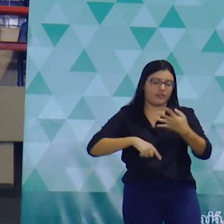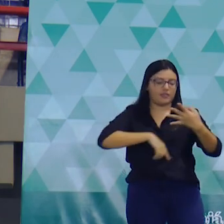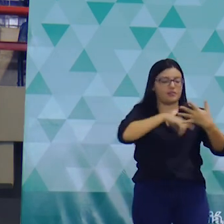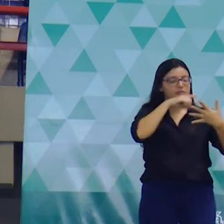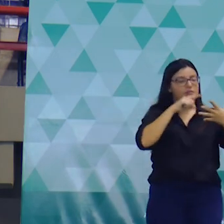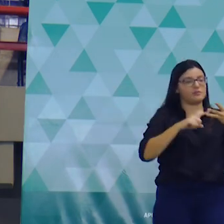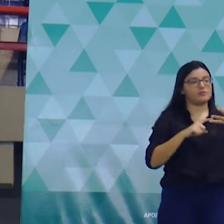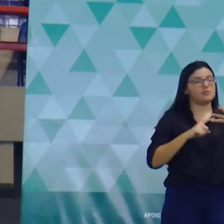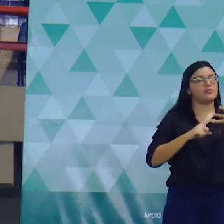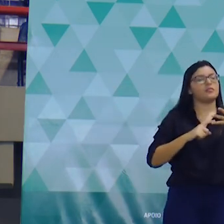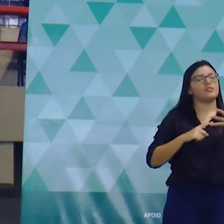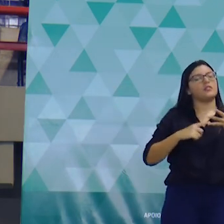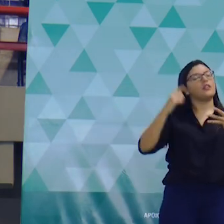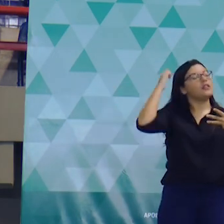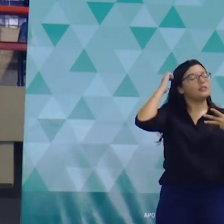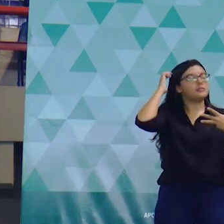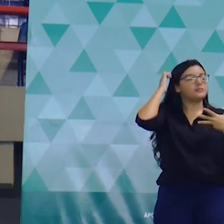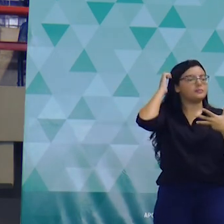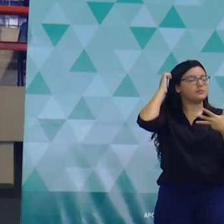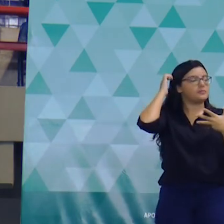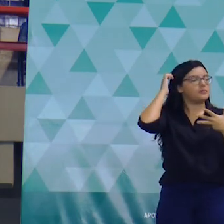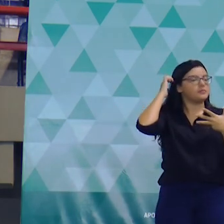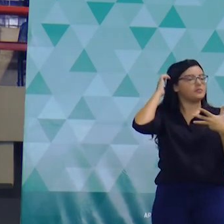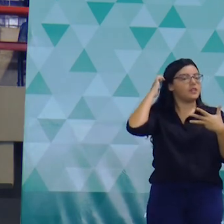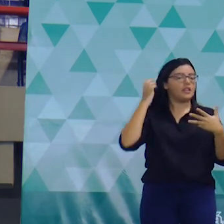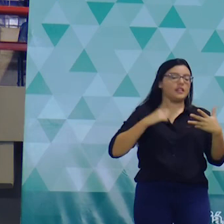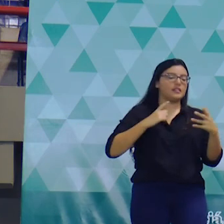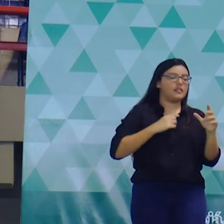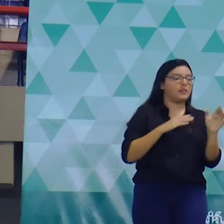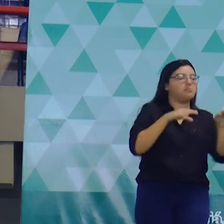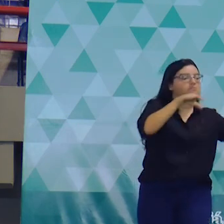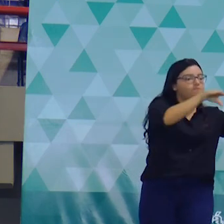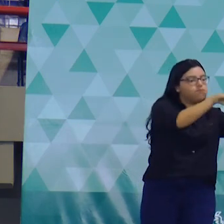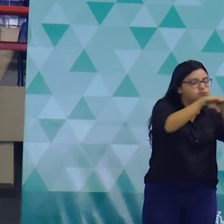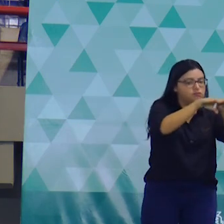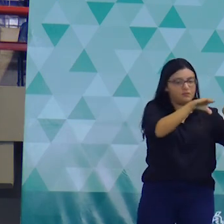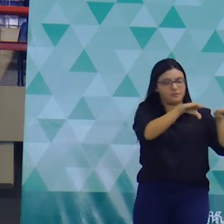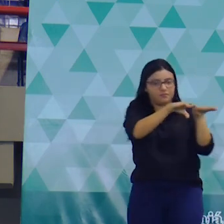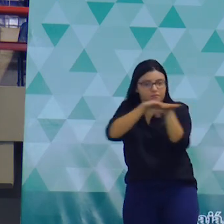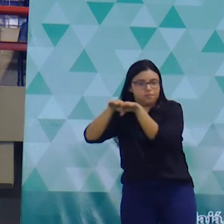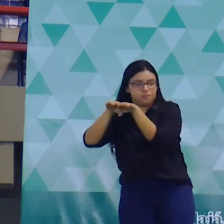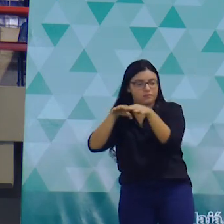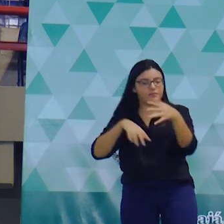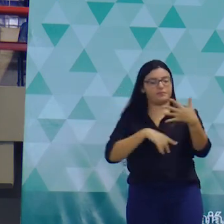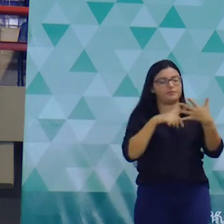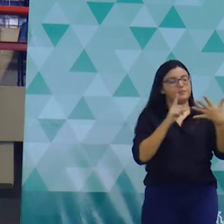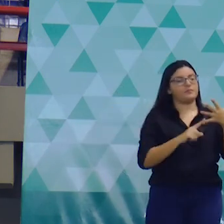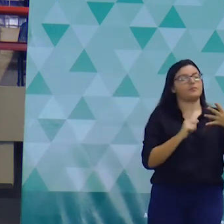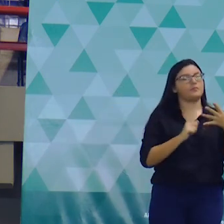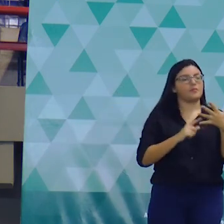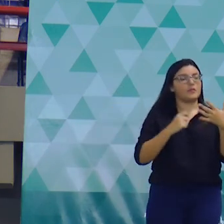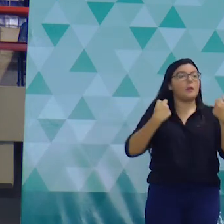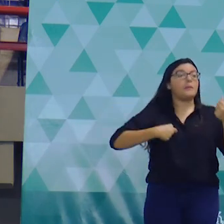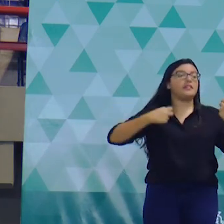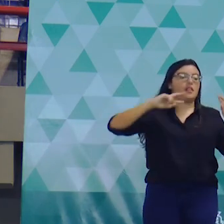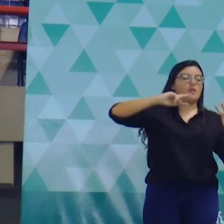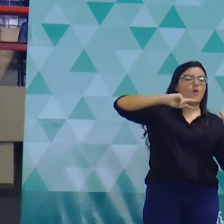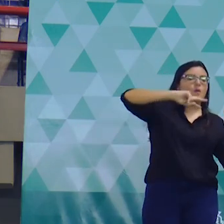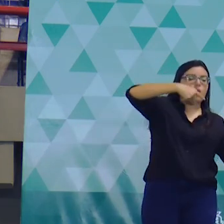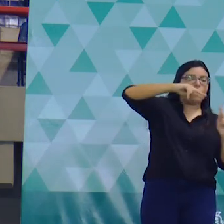4, escrever uma proporção entre eles. E 5, converter essa